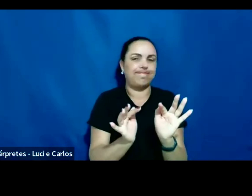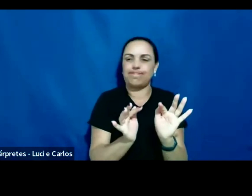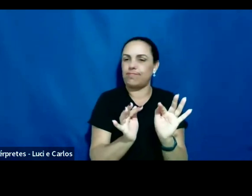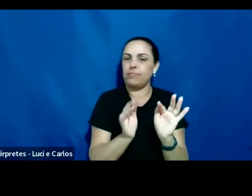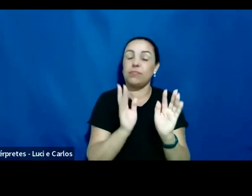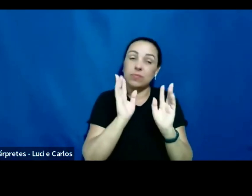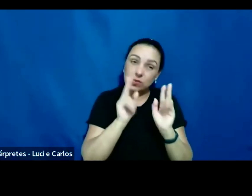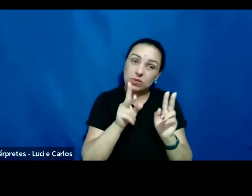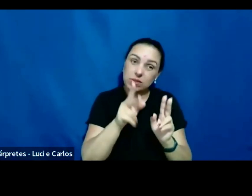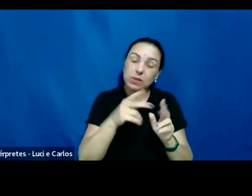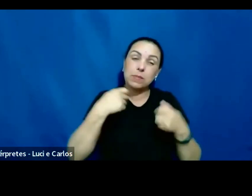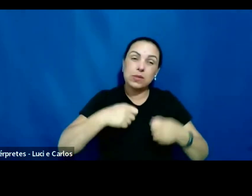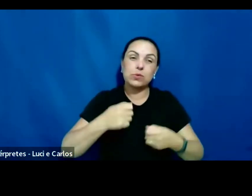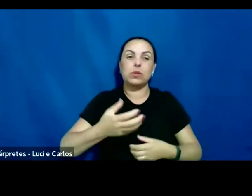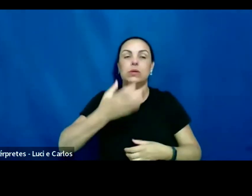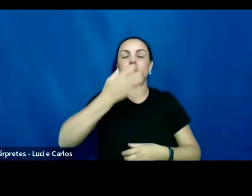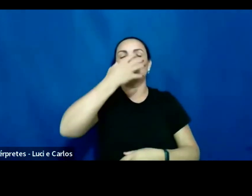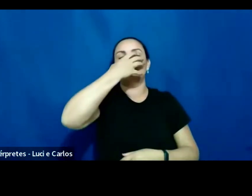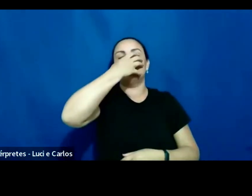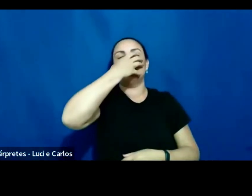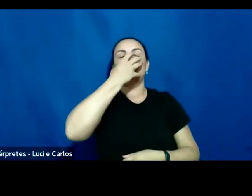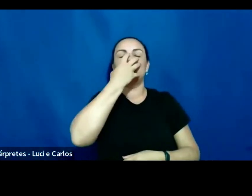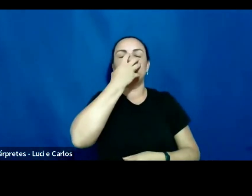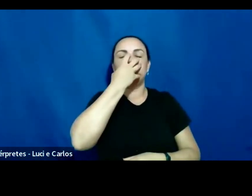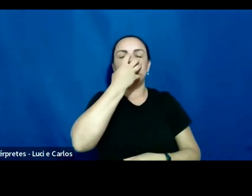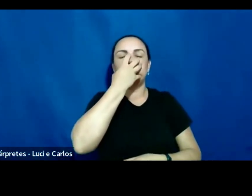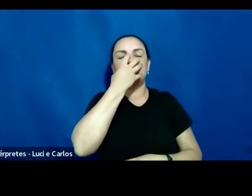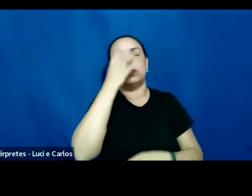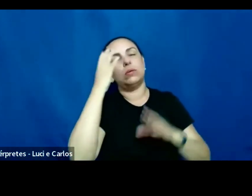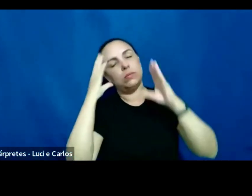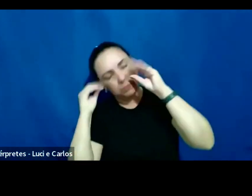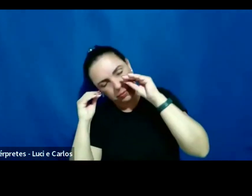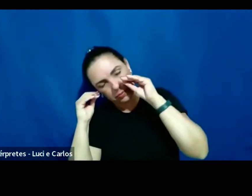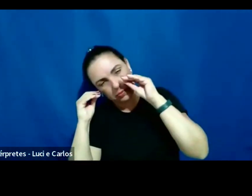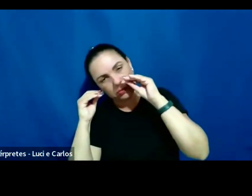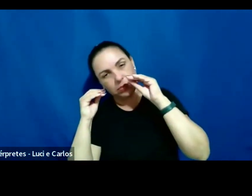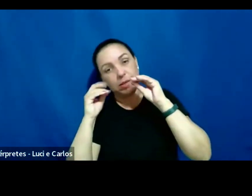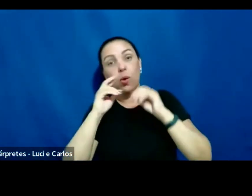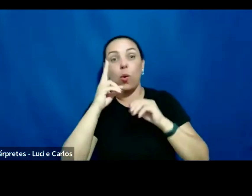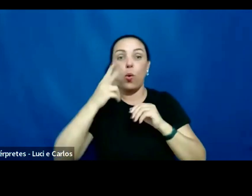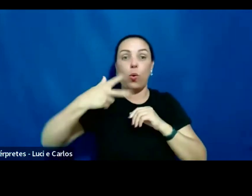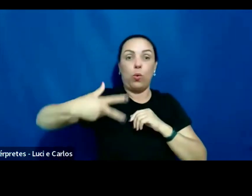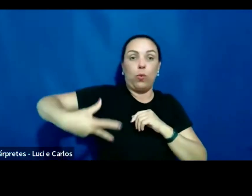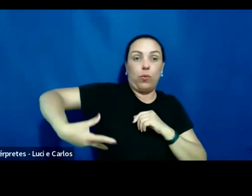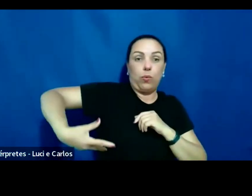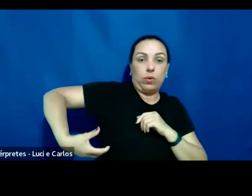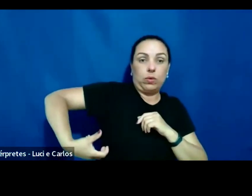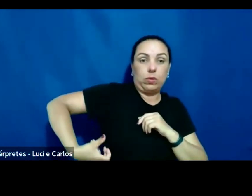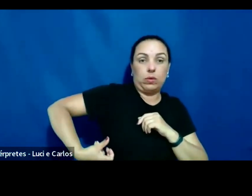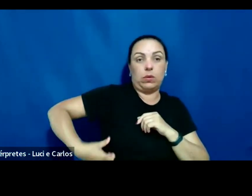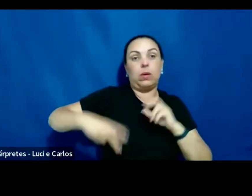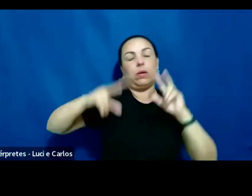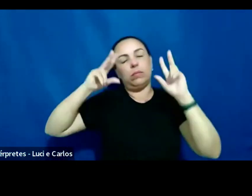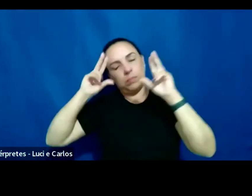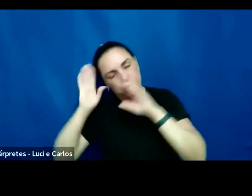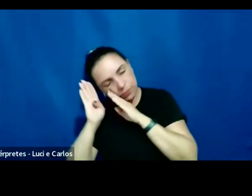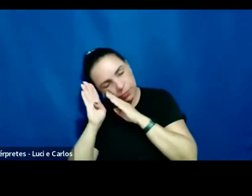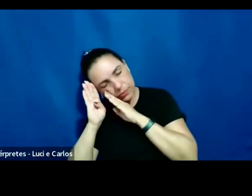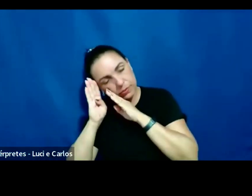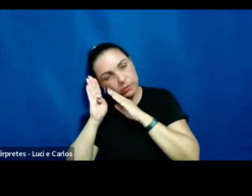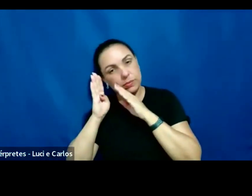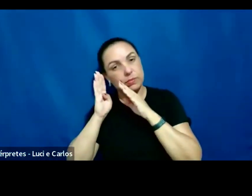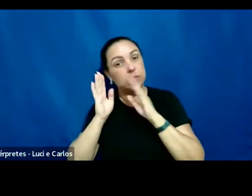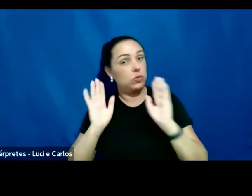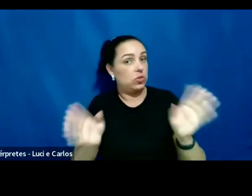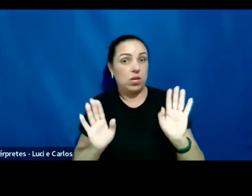anestesia, você vai ter que fazer uma incisão e tudo mais. Então tem um risco, não é isento, tá? Outra